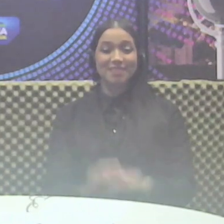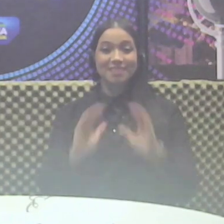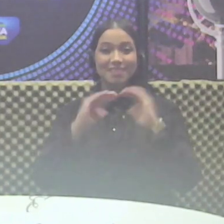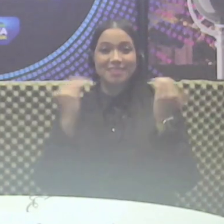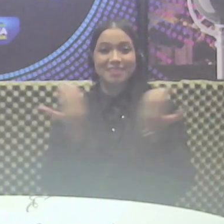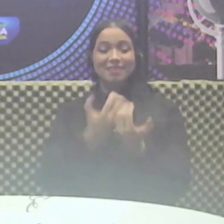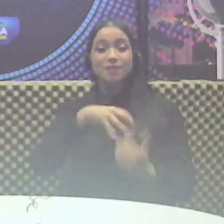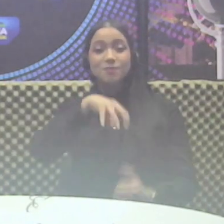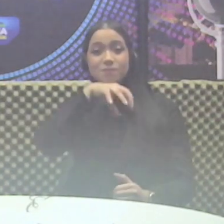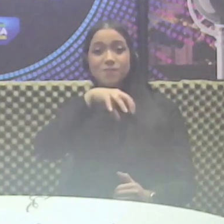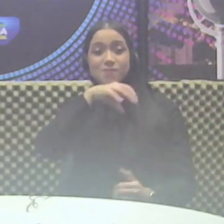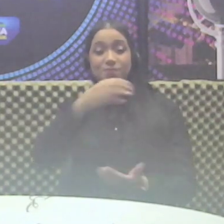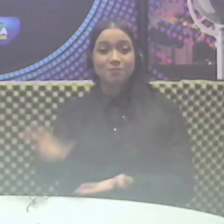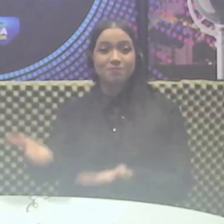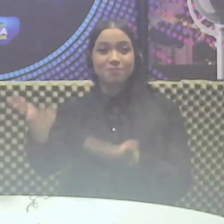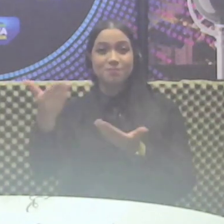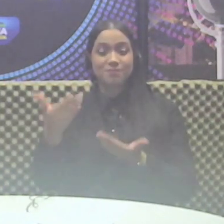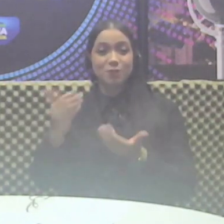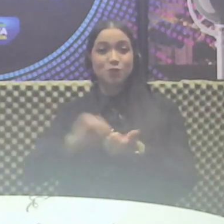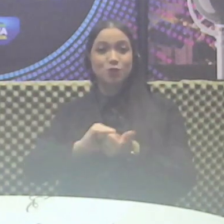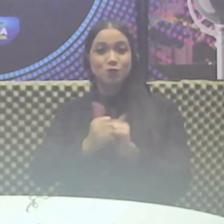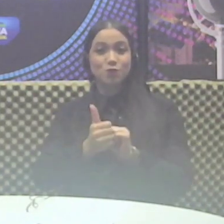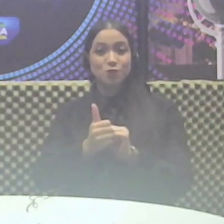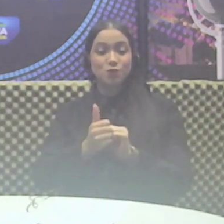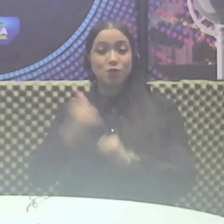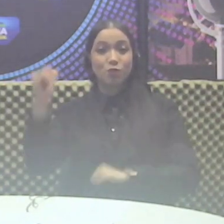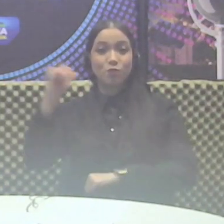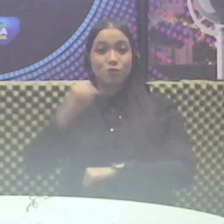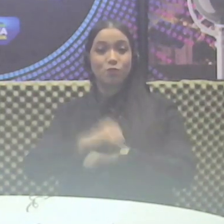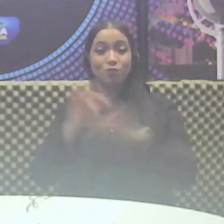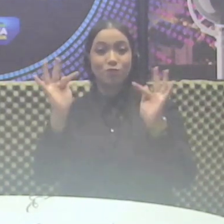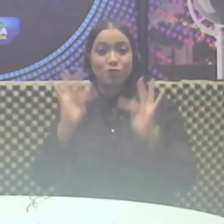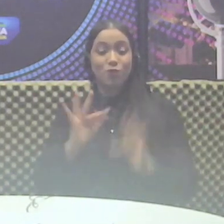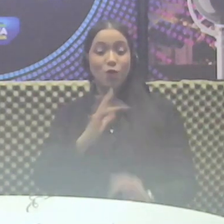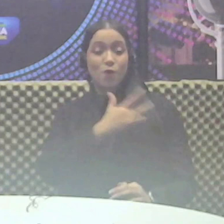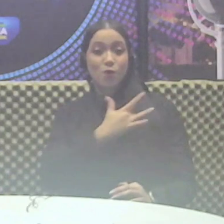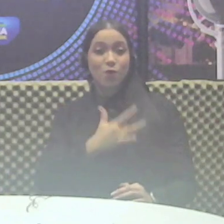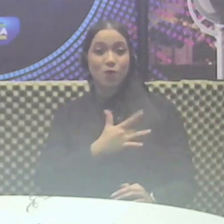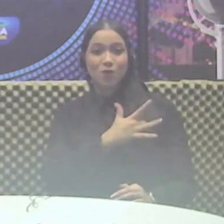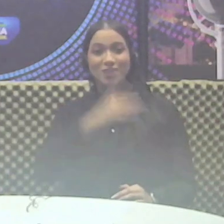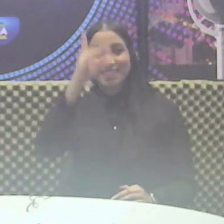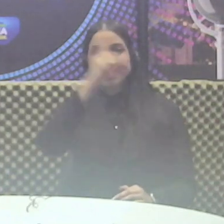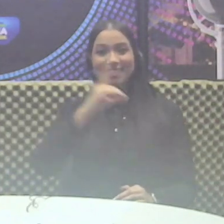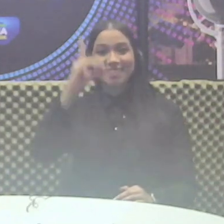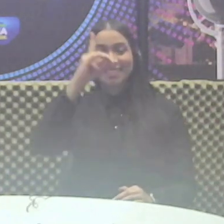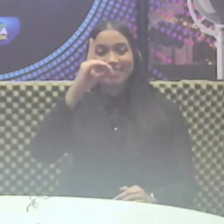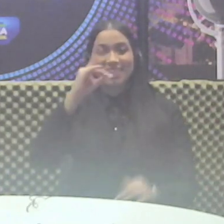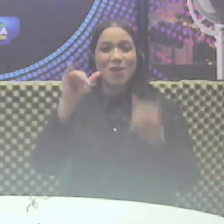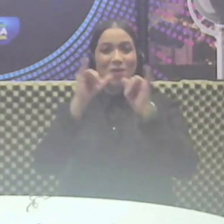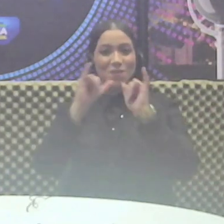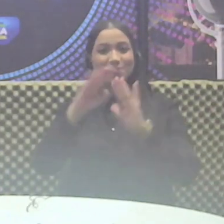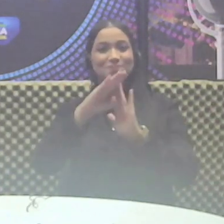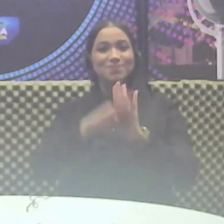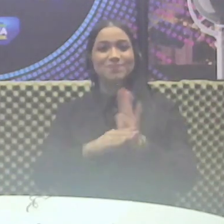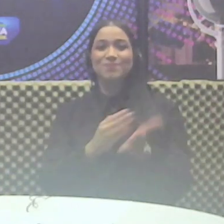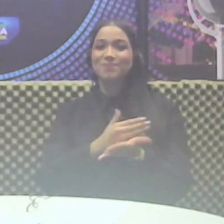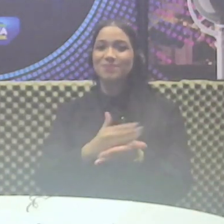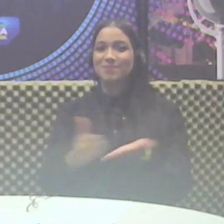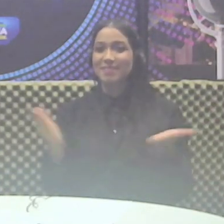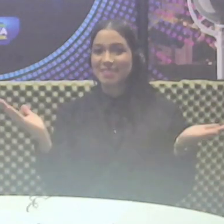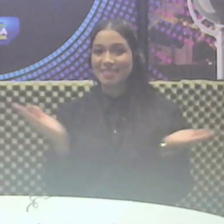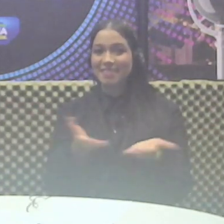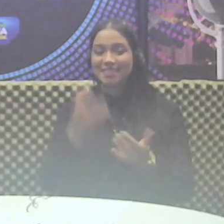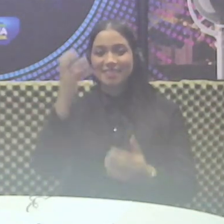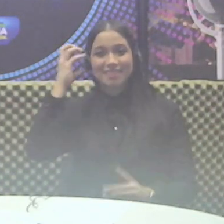Estádio Parque do Sabiá recebe partida entre Pouso Alegre e Cruzeiro neste domingo. Essas e outras notícias